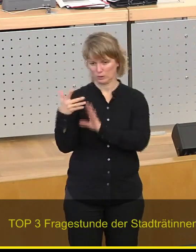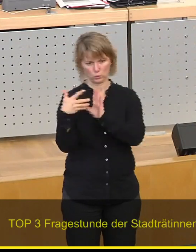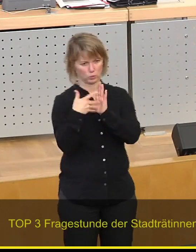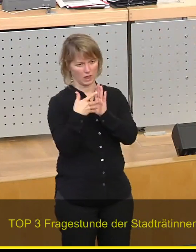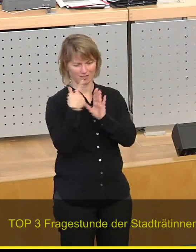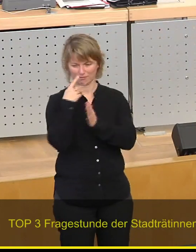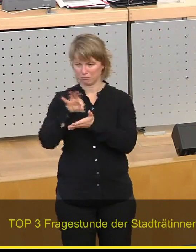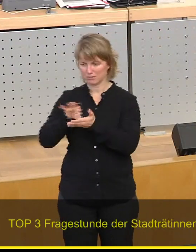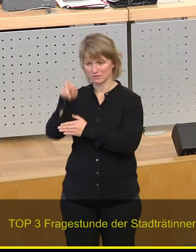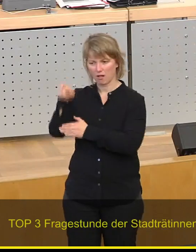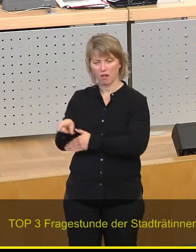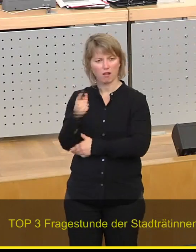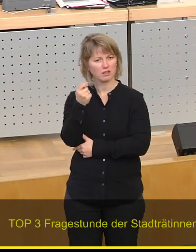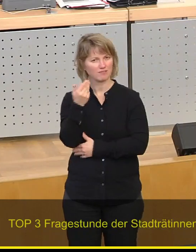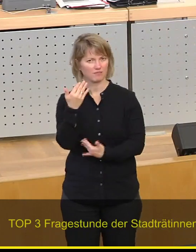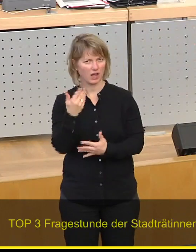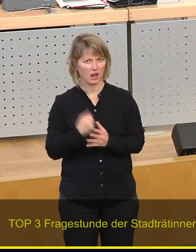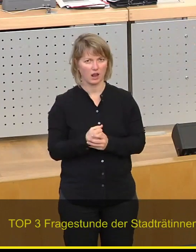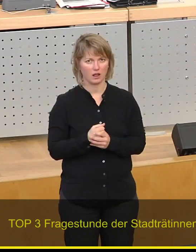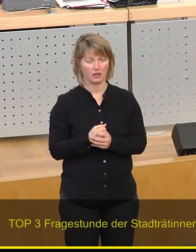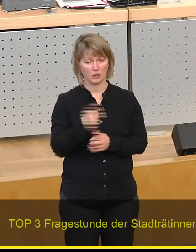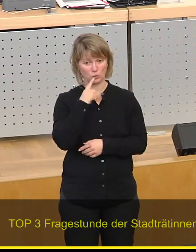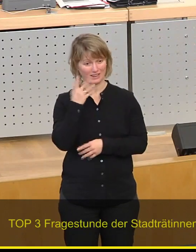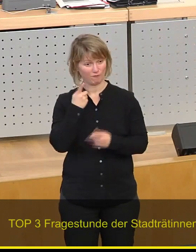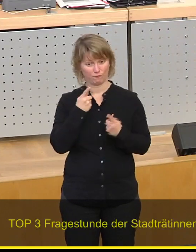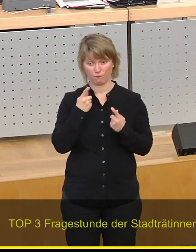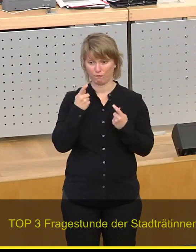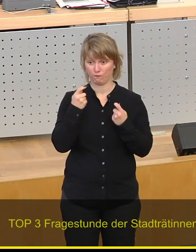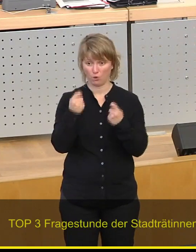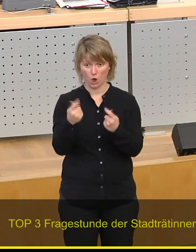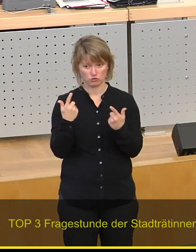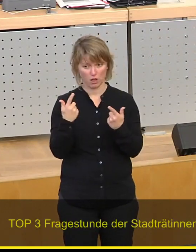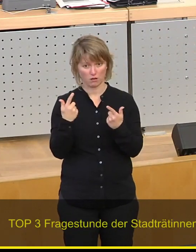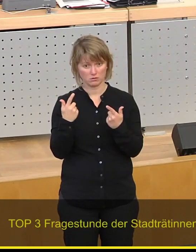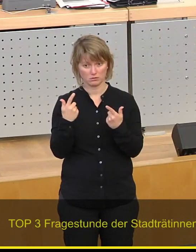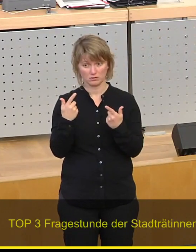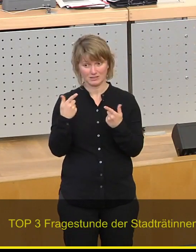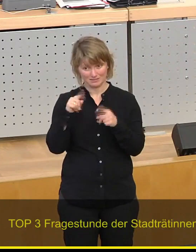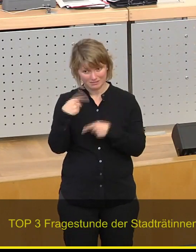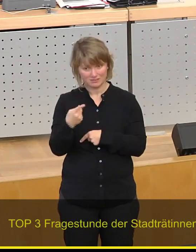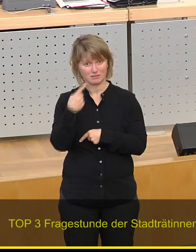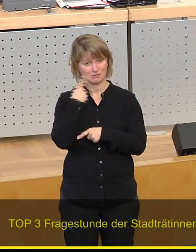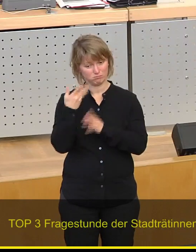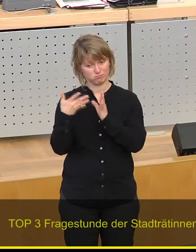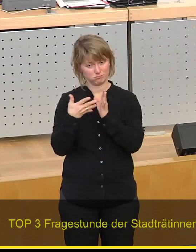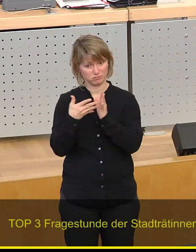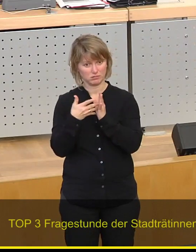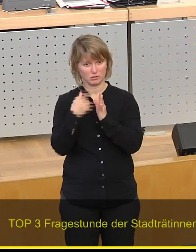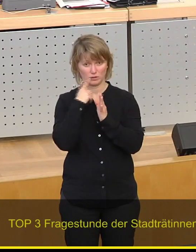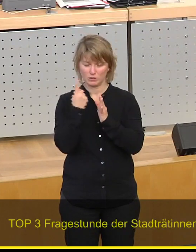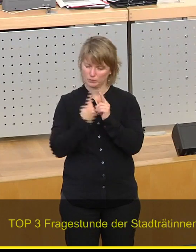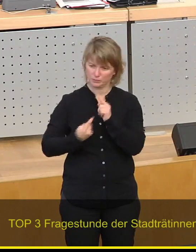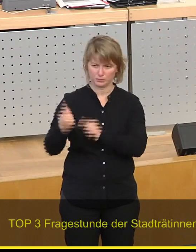Gutachten? Und die zweite: Ist eine Prüfung der Vorschläge dieses umfangreichen Gutachtens durch Rechtsamt, Beteiligungsverwaltung